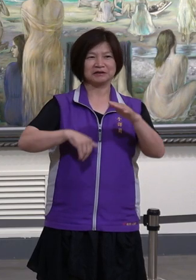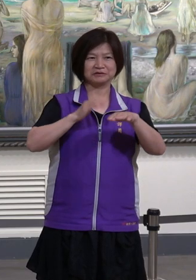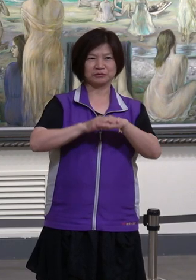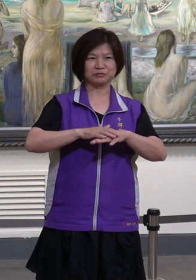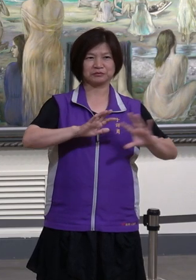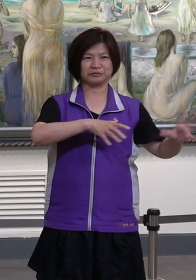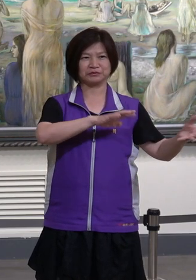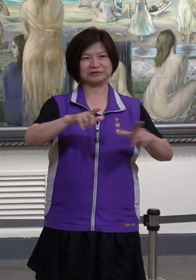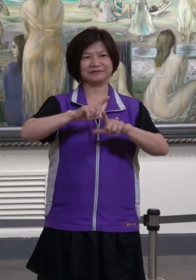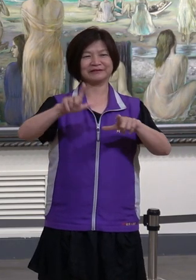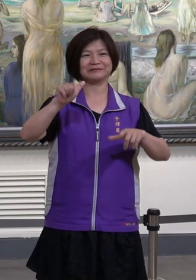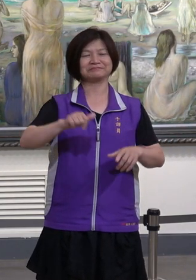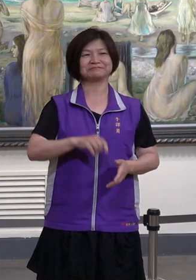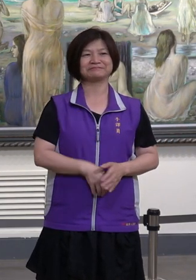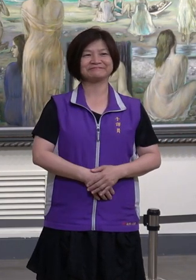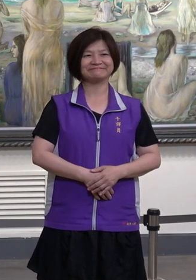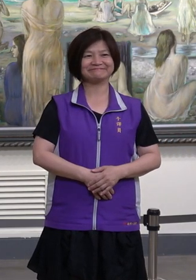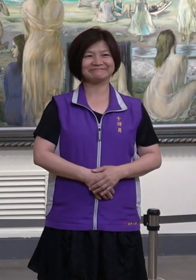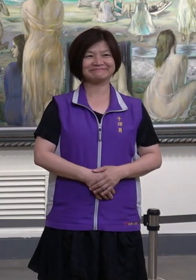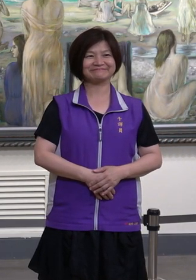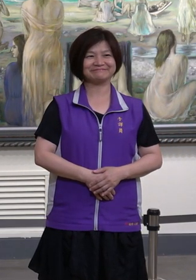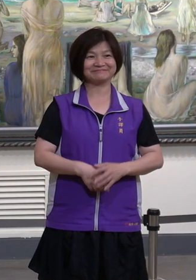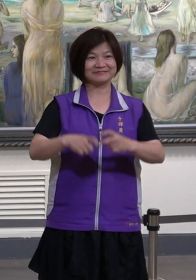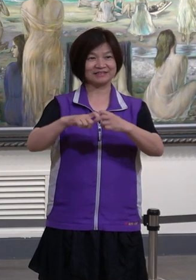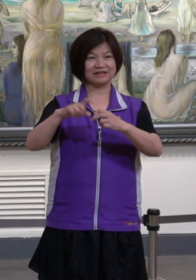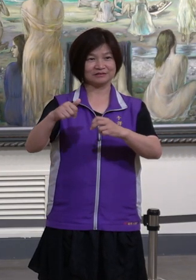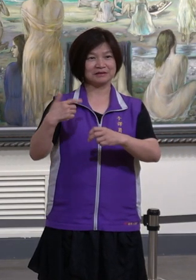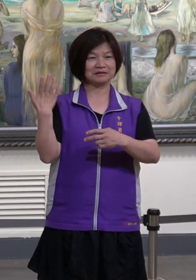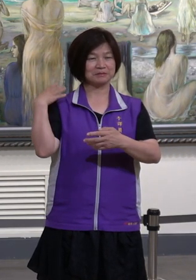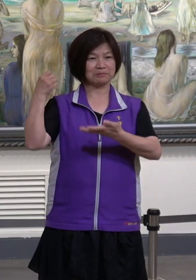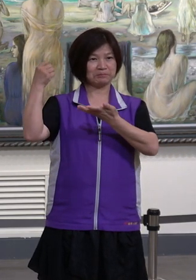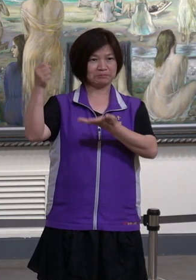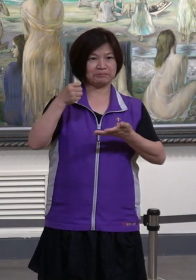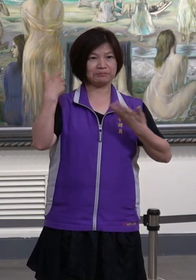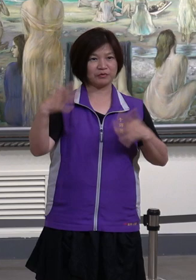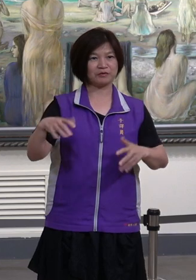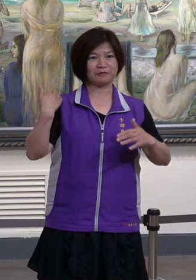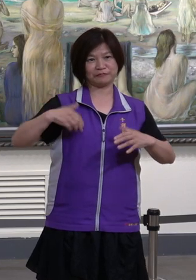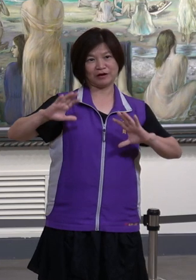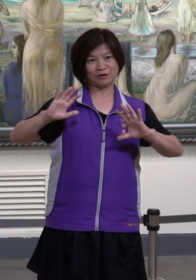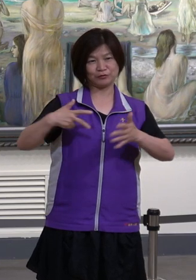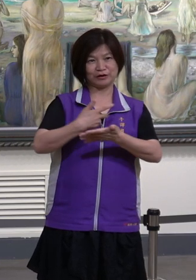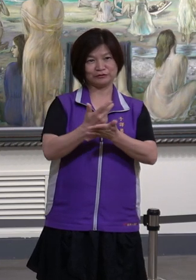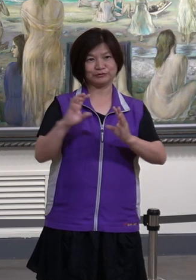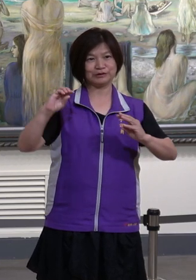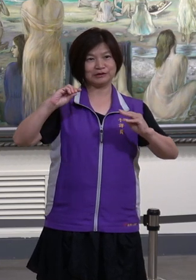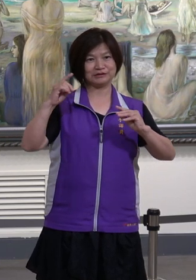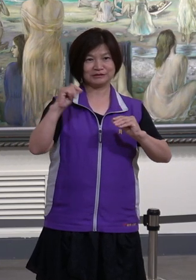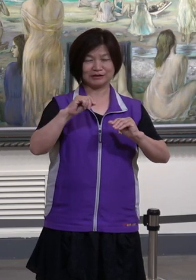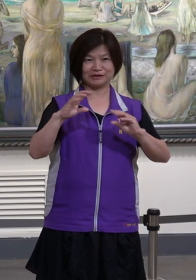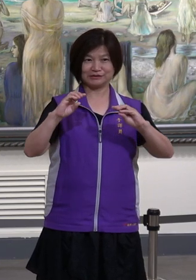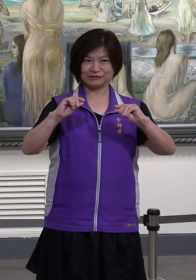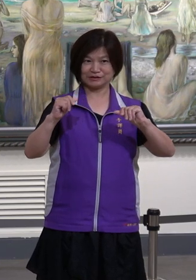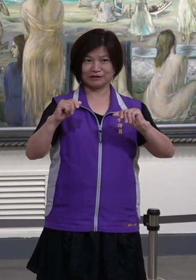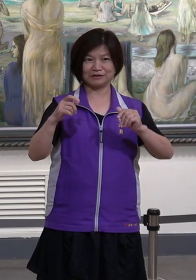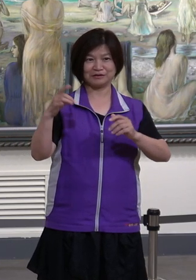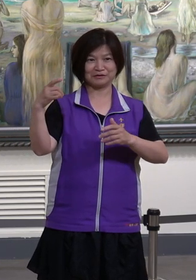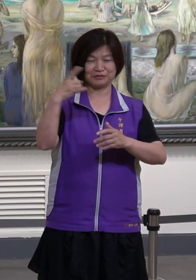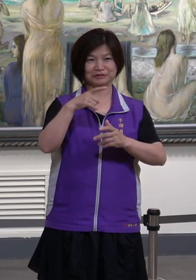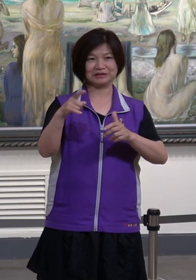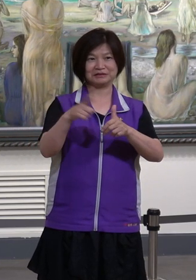术大使。李老师荣获法国艺术家沙龙绘画部的金